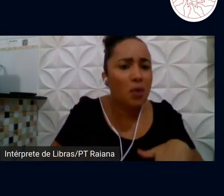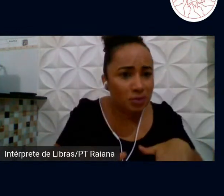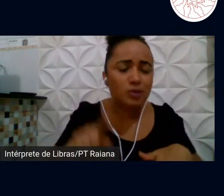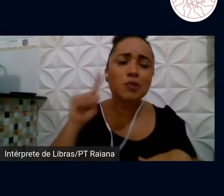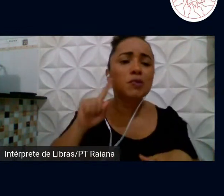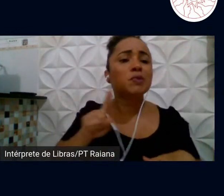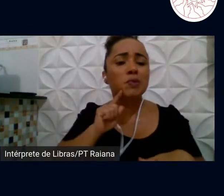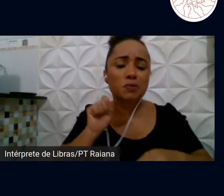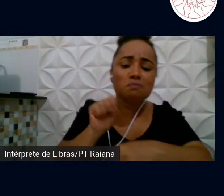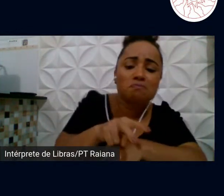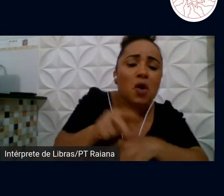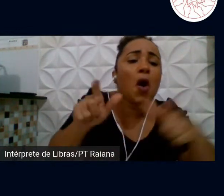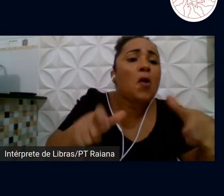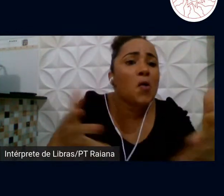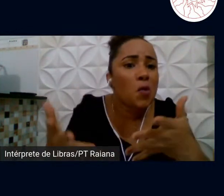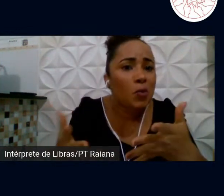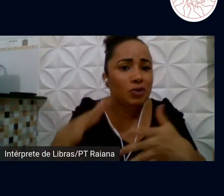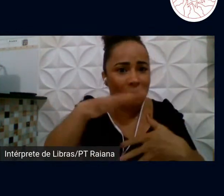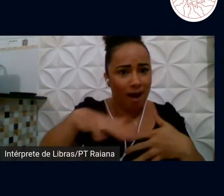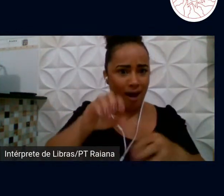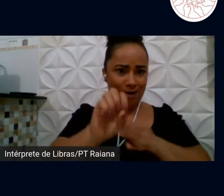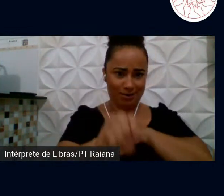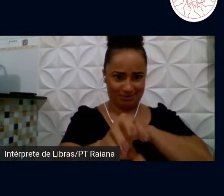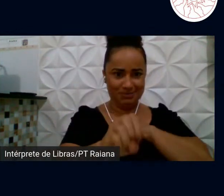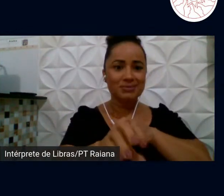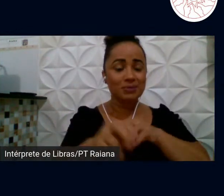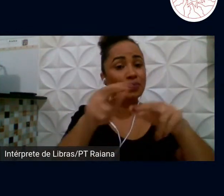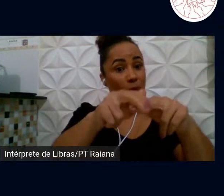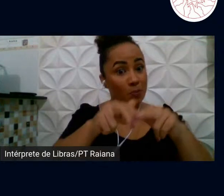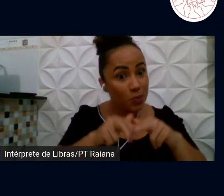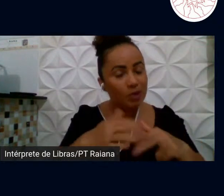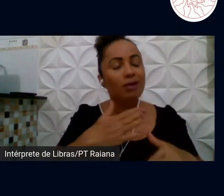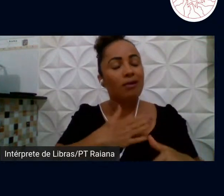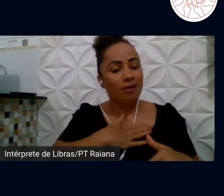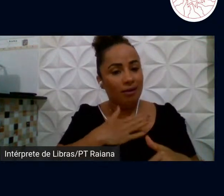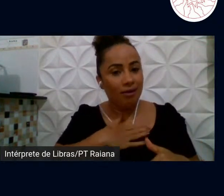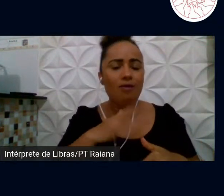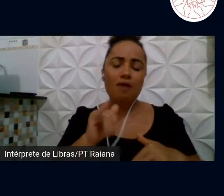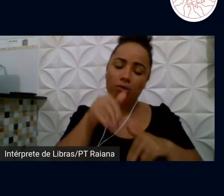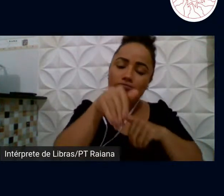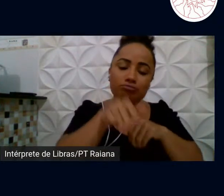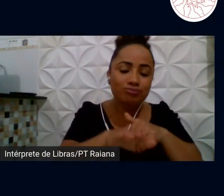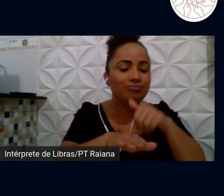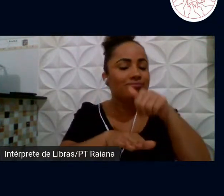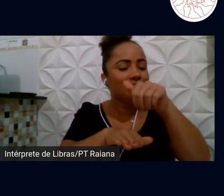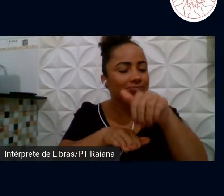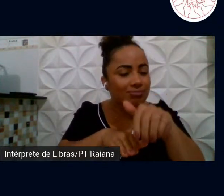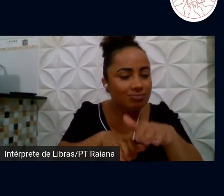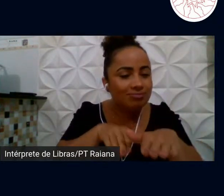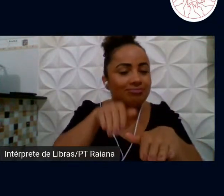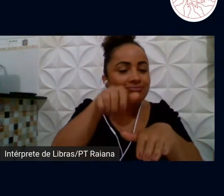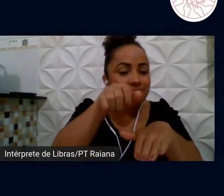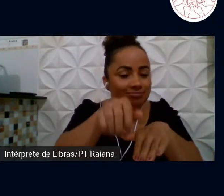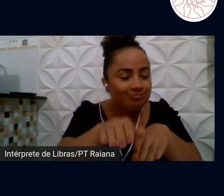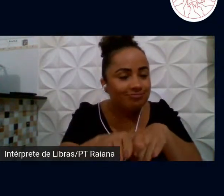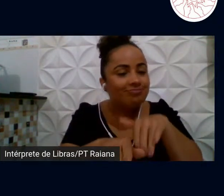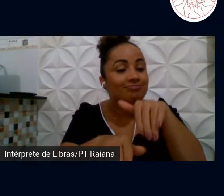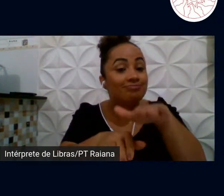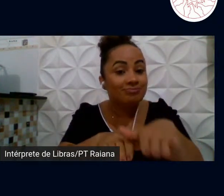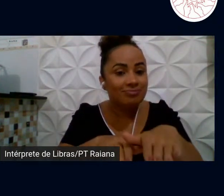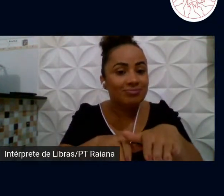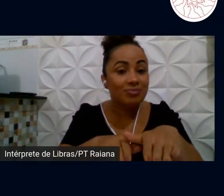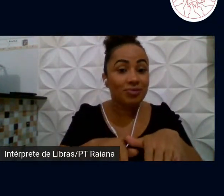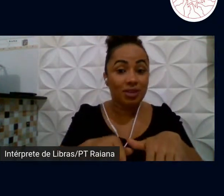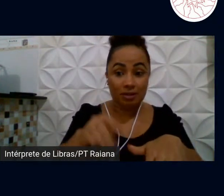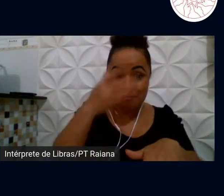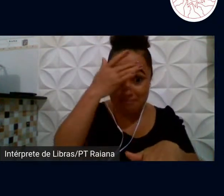surdo dentro dessa educação? Então eu vou, né, caminhando devagarzinho e quem eh e quando a